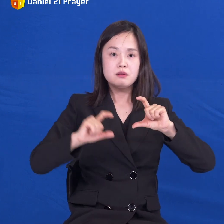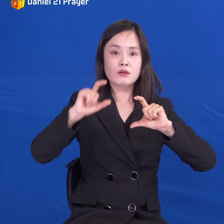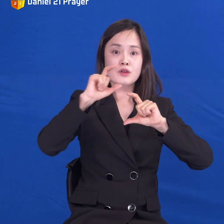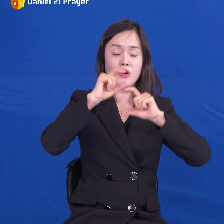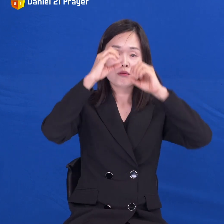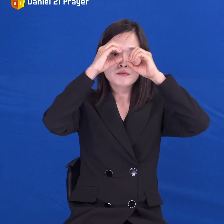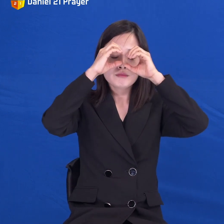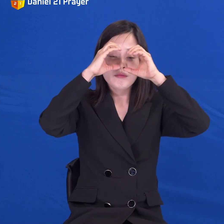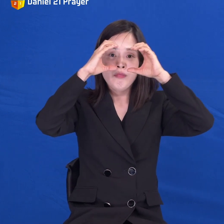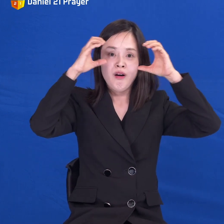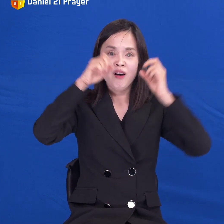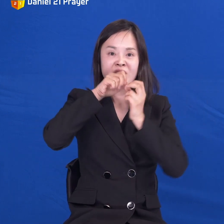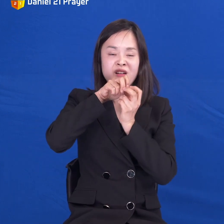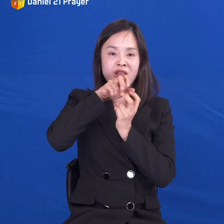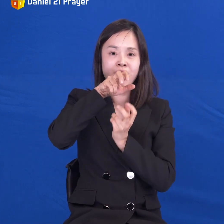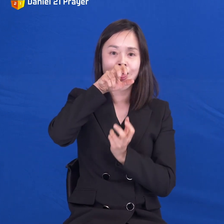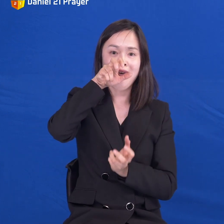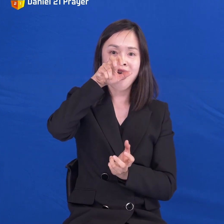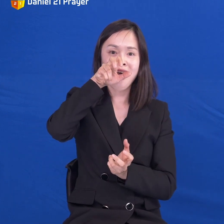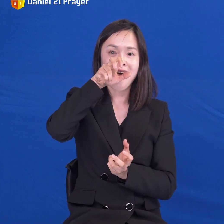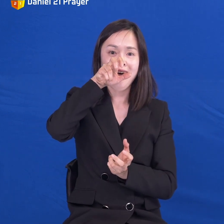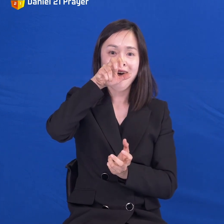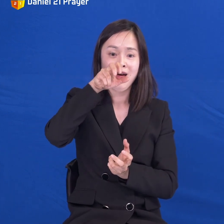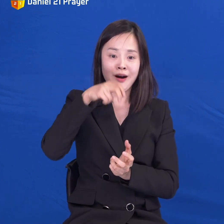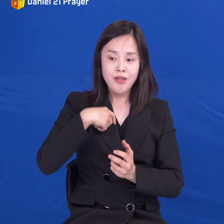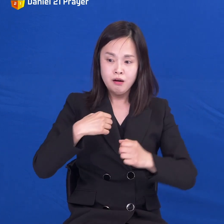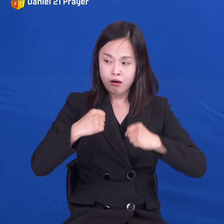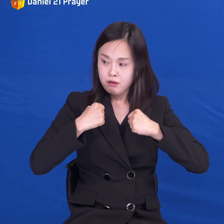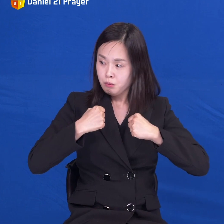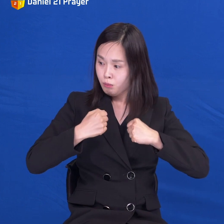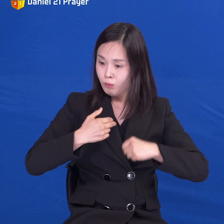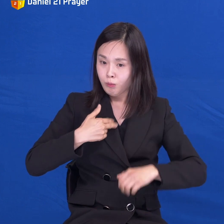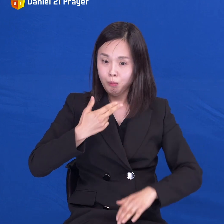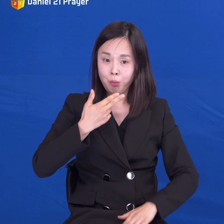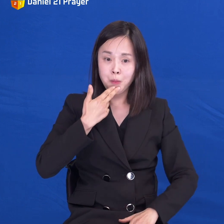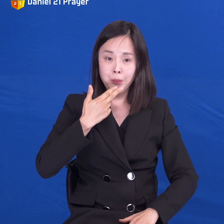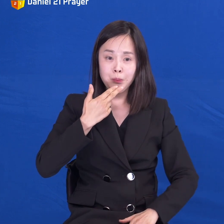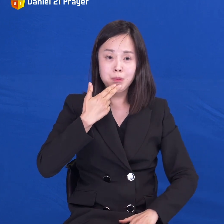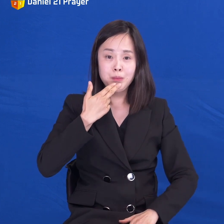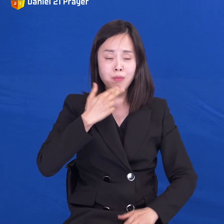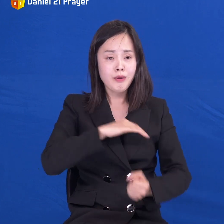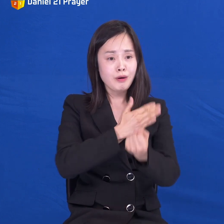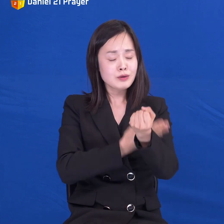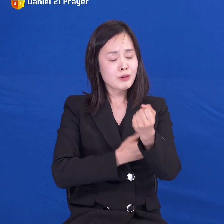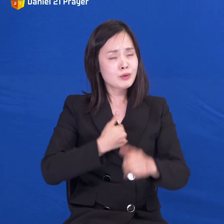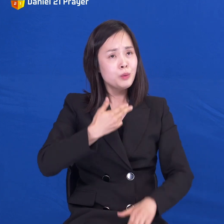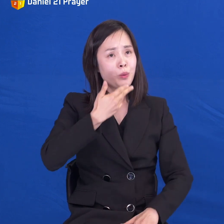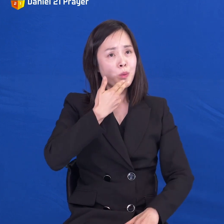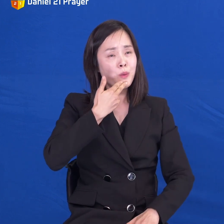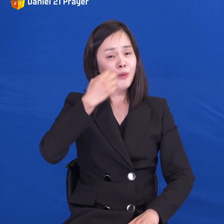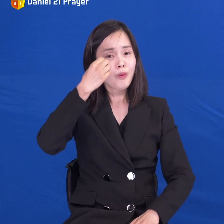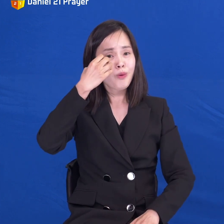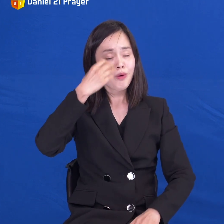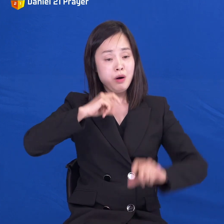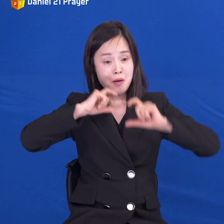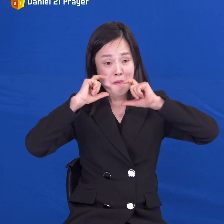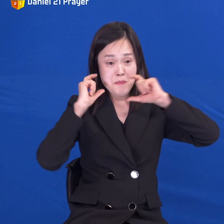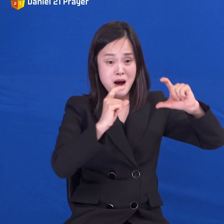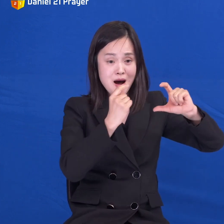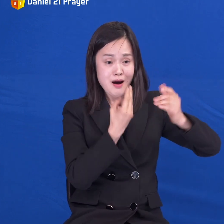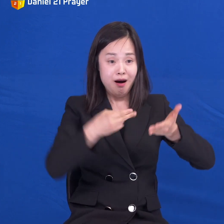저는 그런 기적은 내 생에 없는 줄 알았어요. 순복음교회 목사님들이나 하는 줄 알았어요.